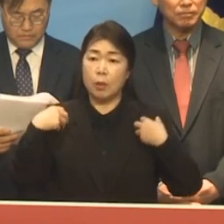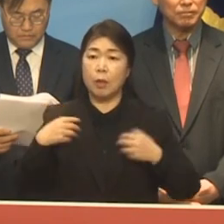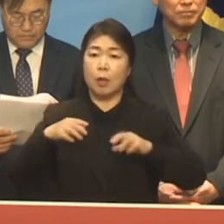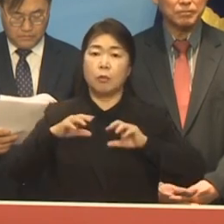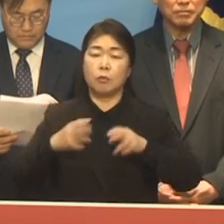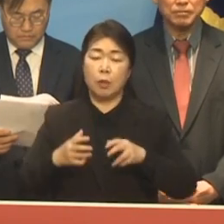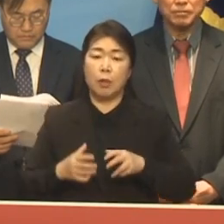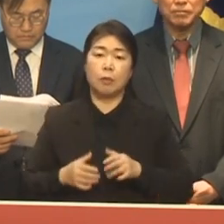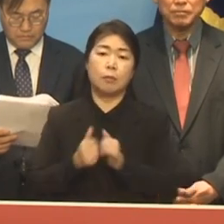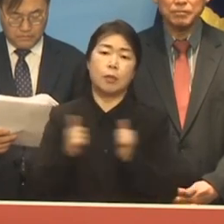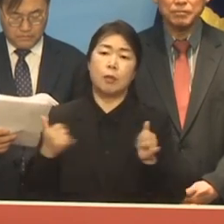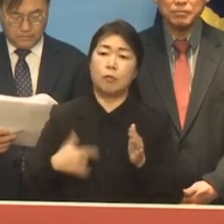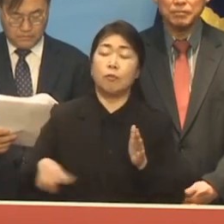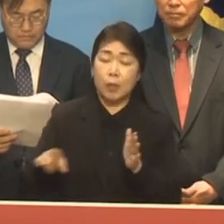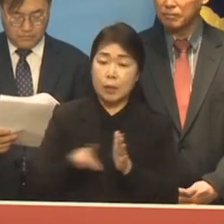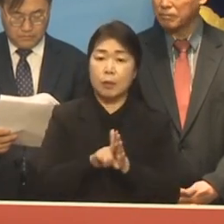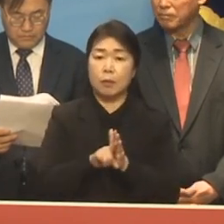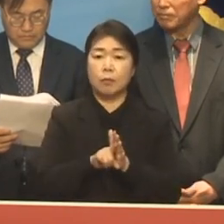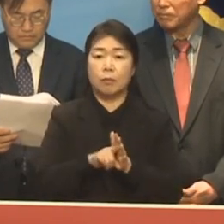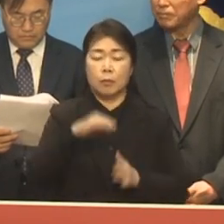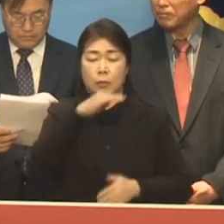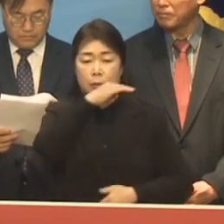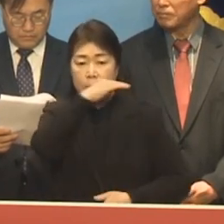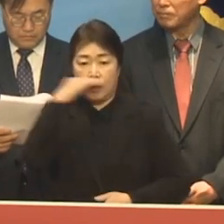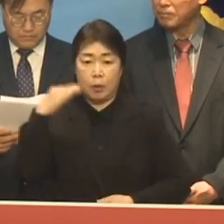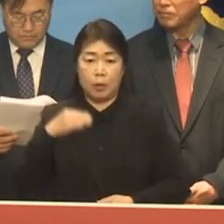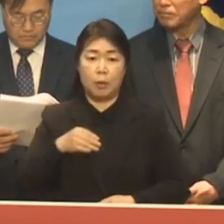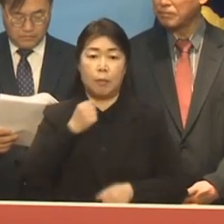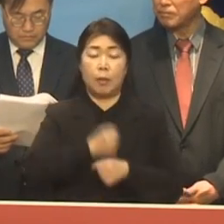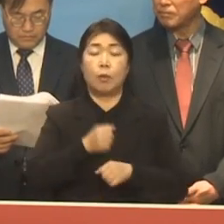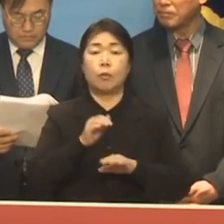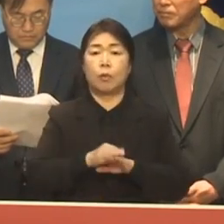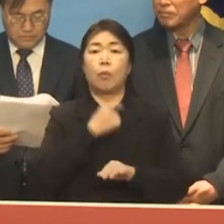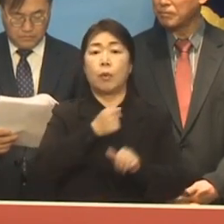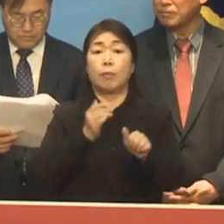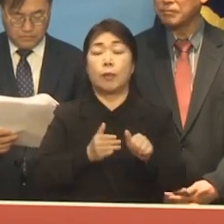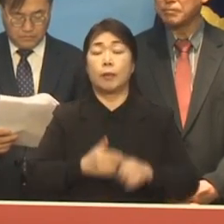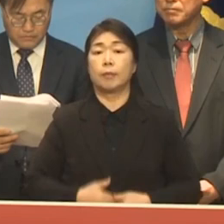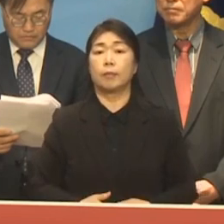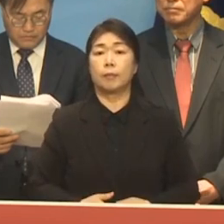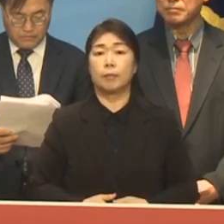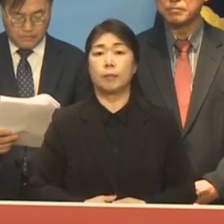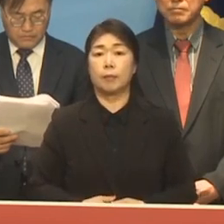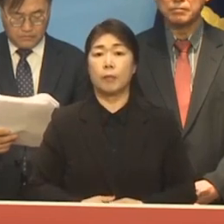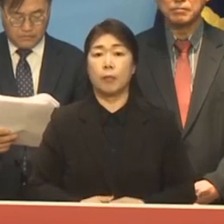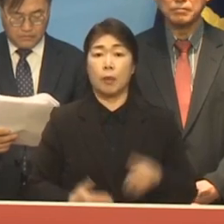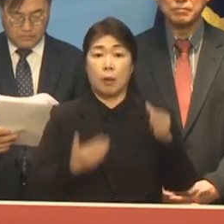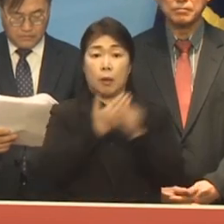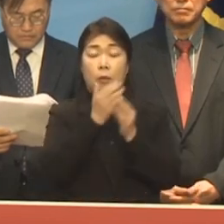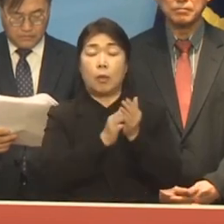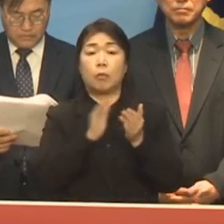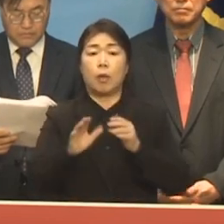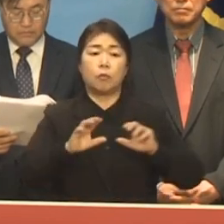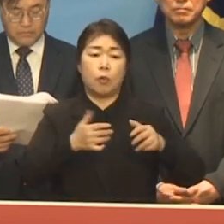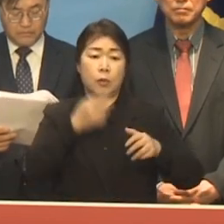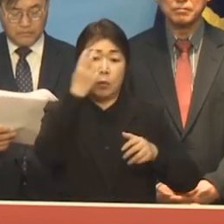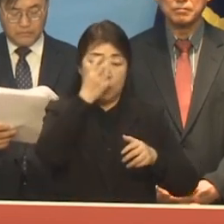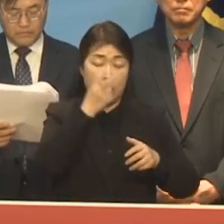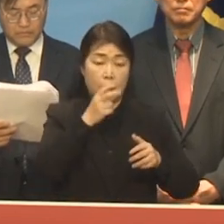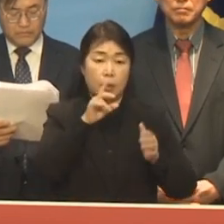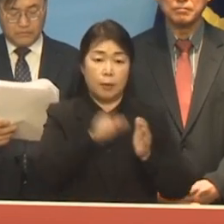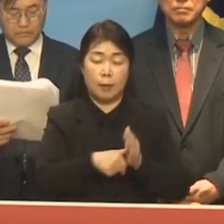국가가 국민을 위한 정의를 바로 세워주시기 바랍니다. 본 사건 발생 이후 국정조사에서